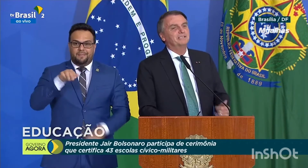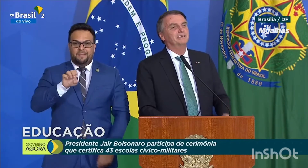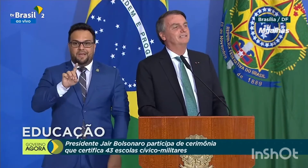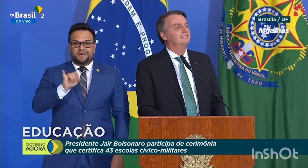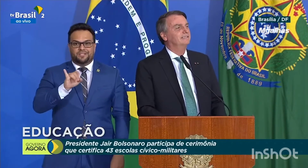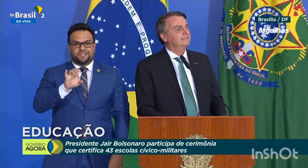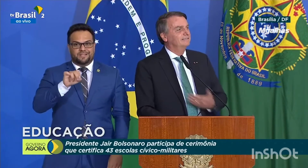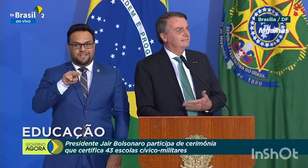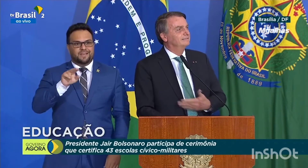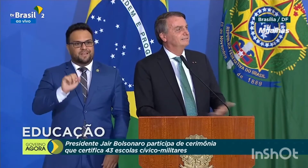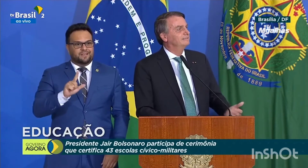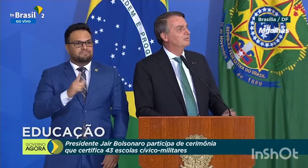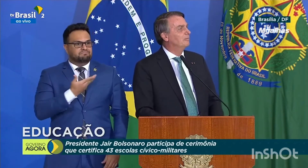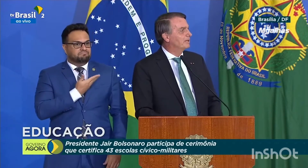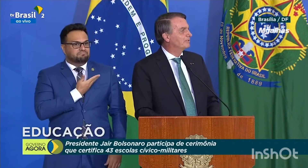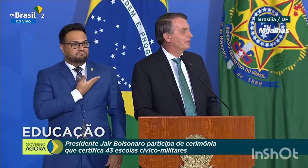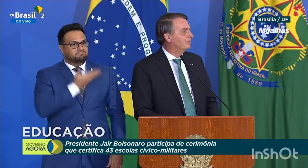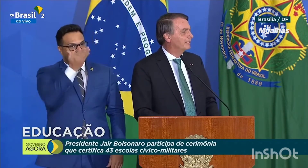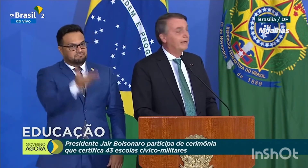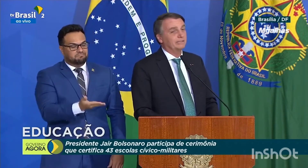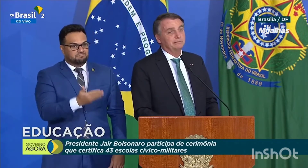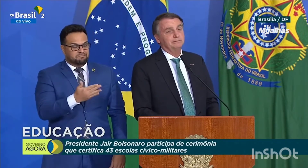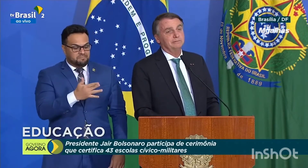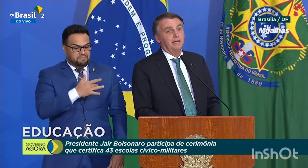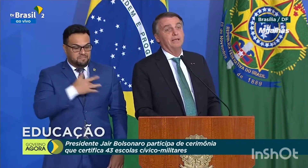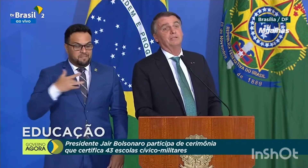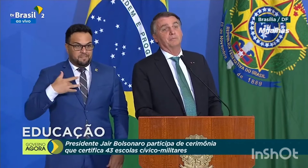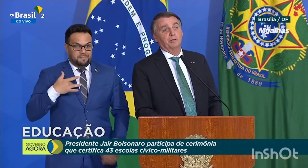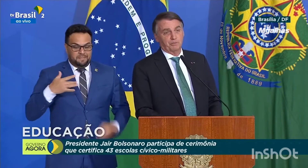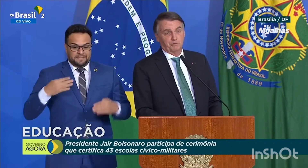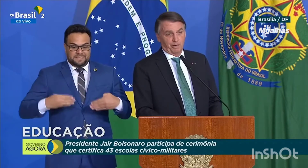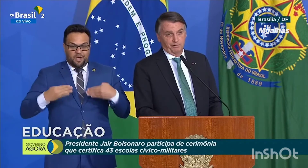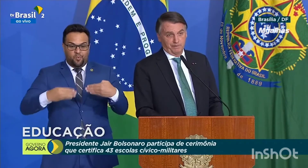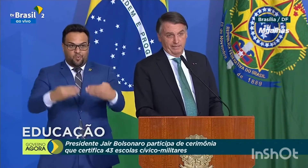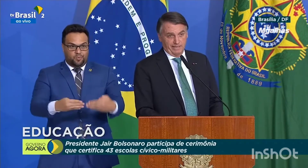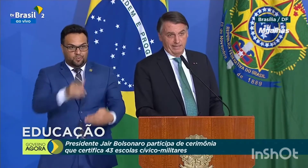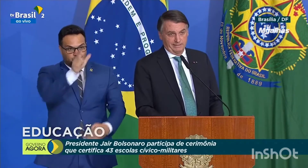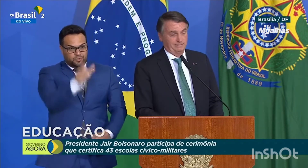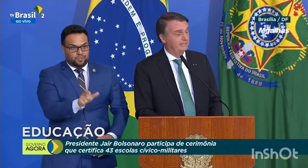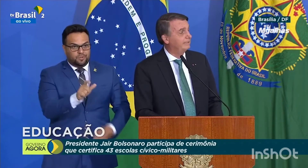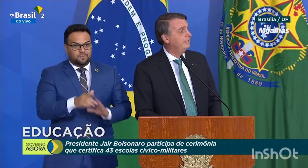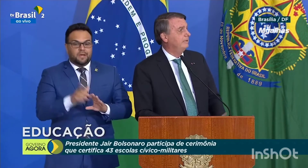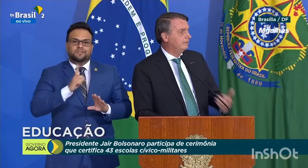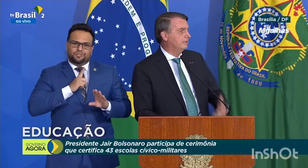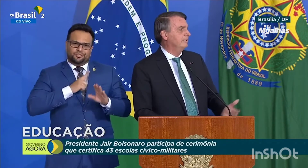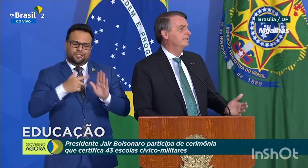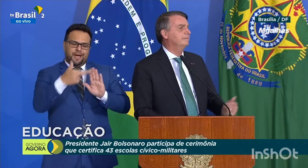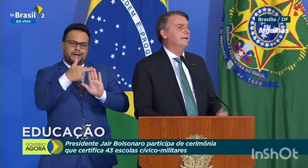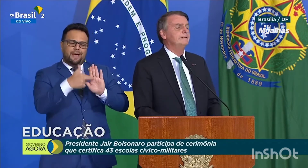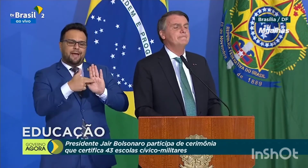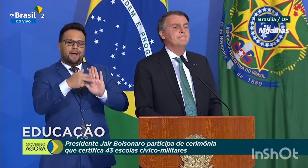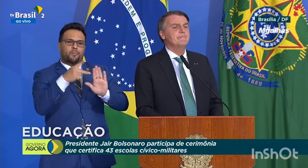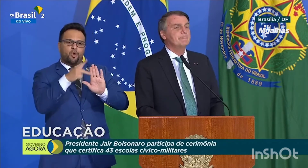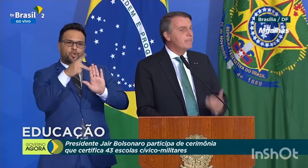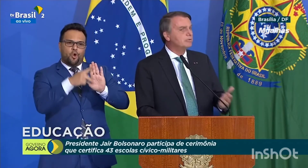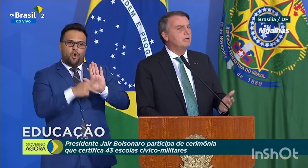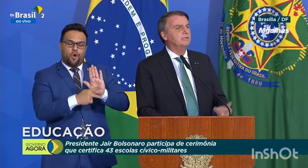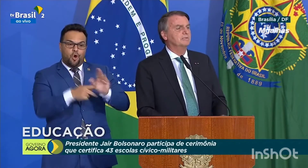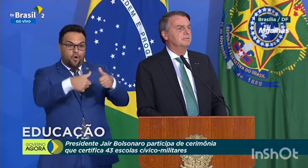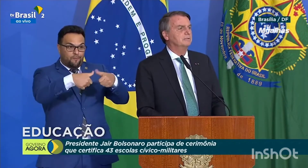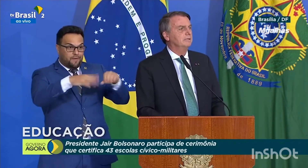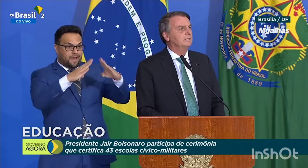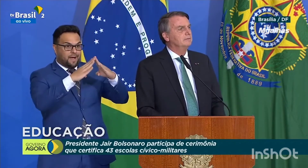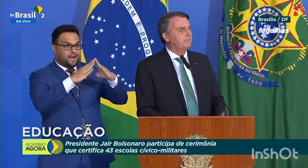um colega aqui no começo Nossa mandato além do protocolo do fica em casa queria também